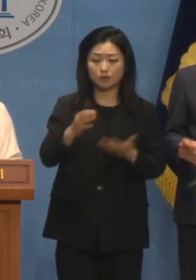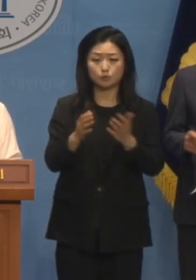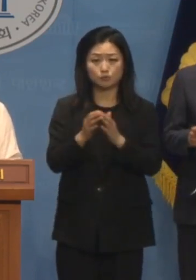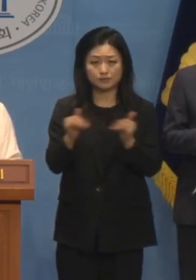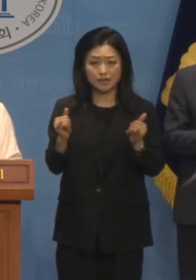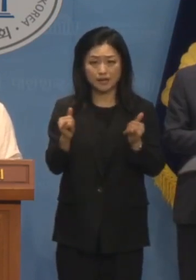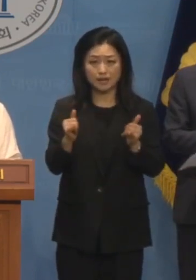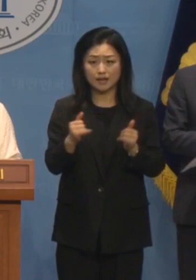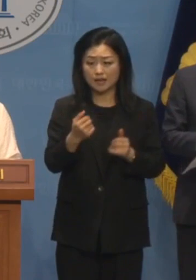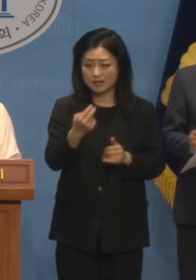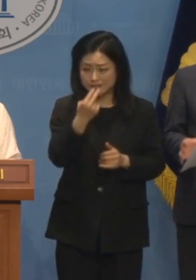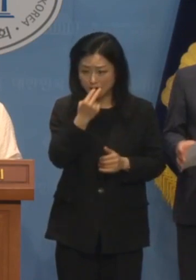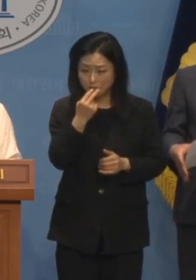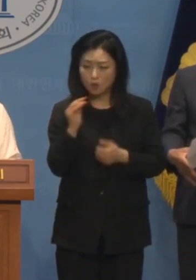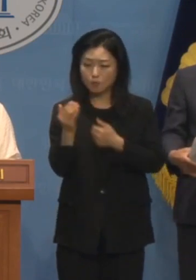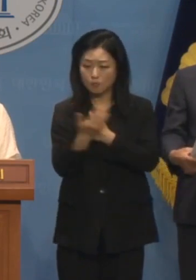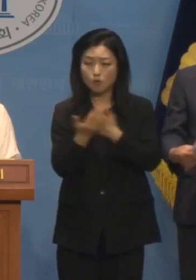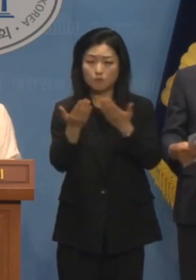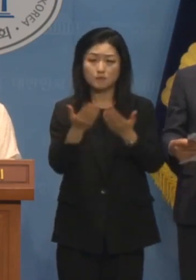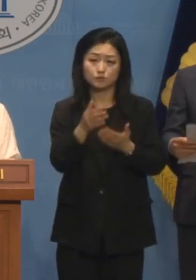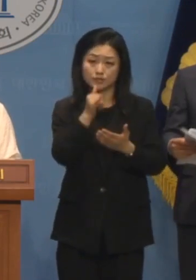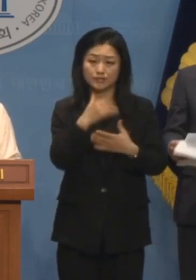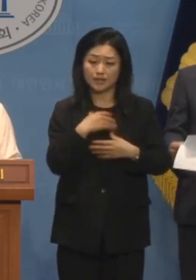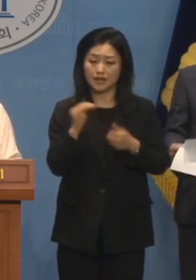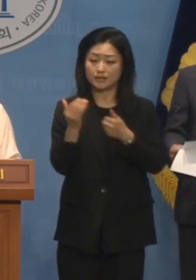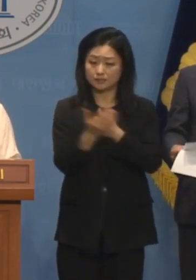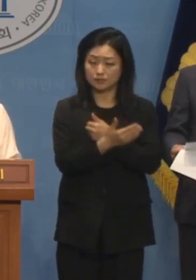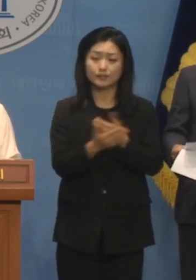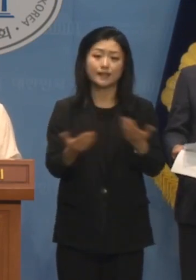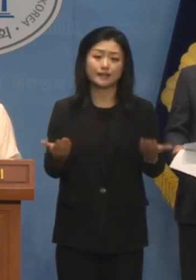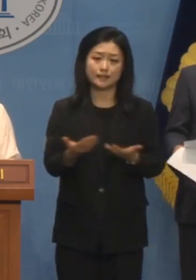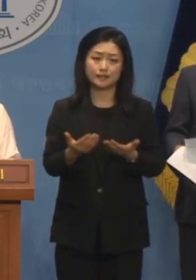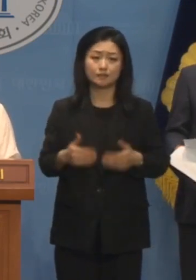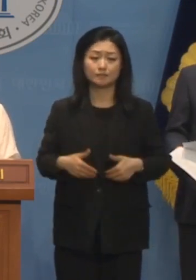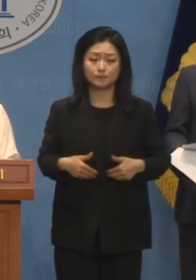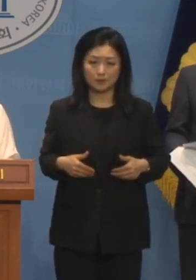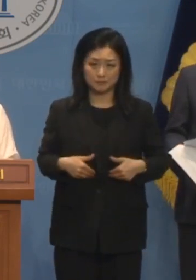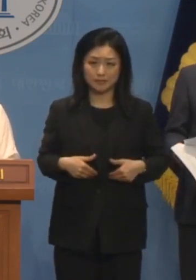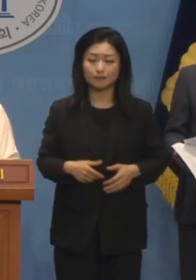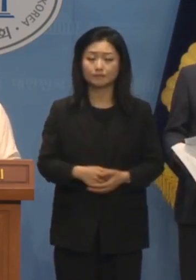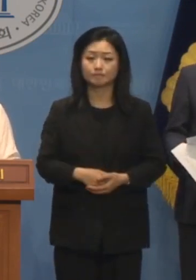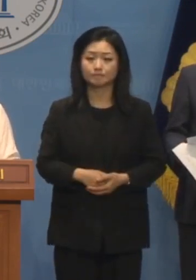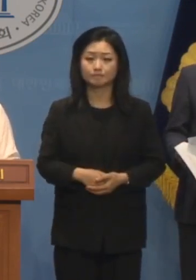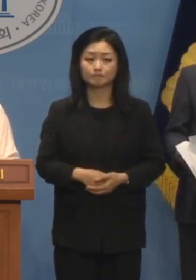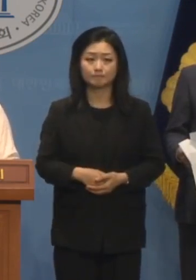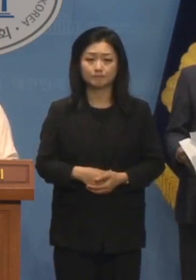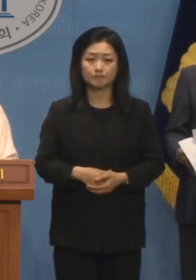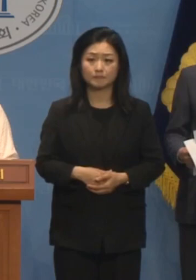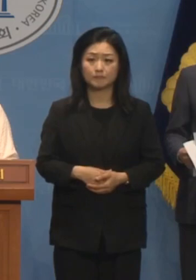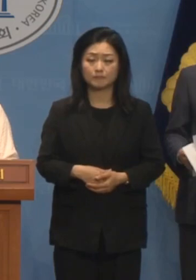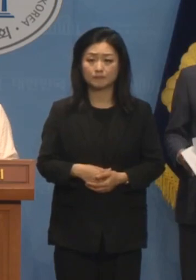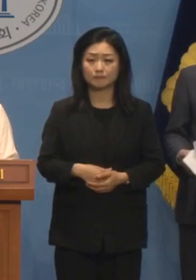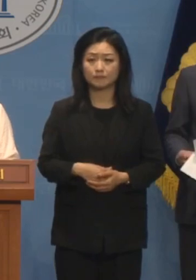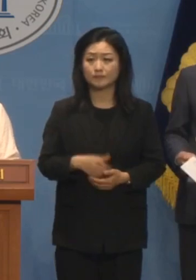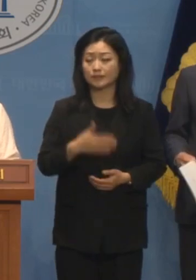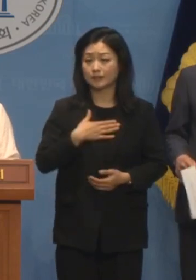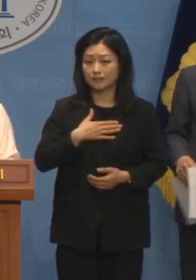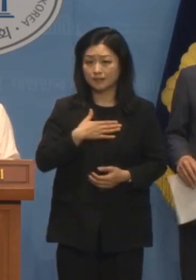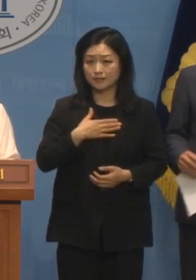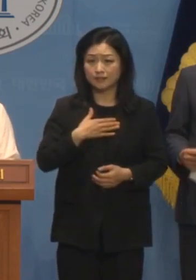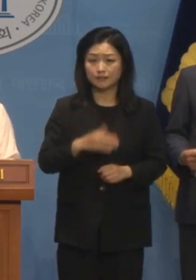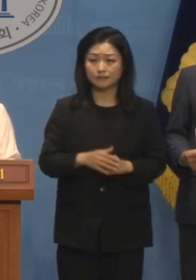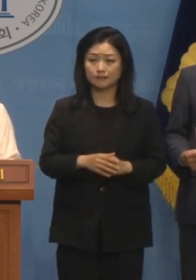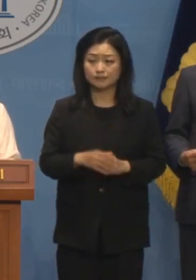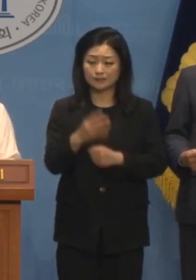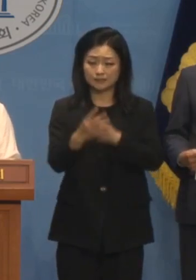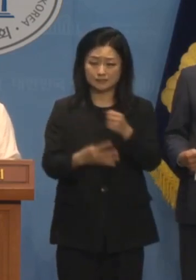노동자들이 생명을 보장받는 안전한 일터에서 근무할 수 있어야 합니다. 저희는 생업을 포기하고